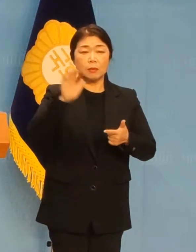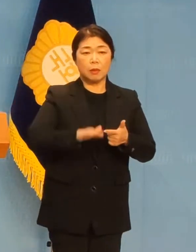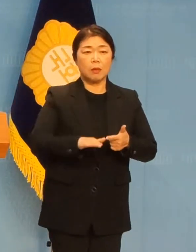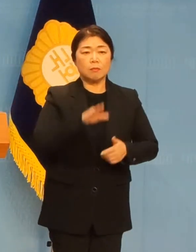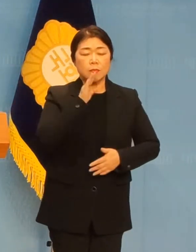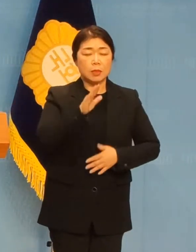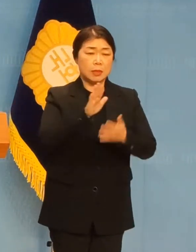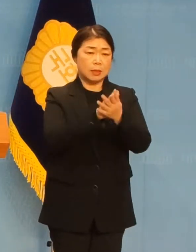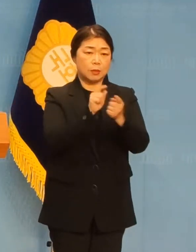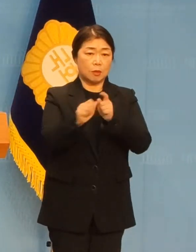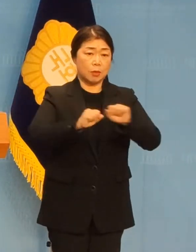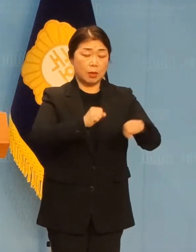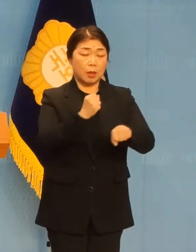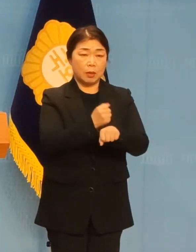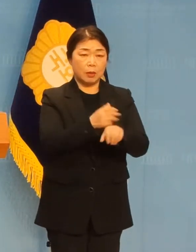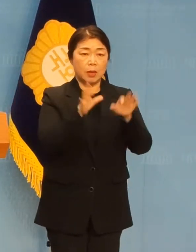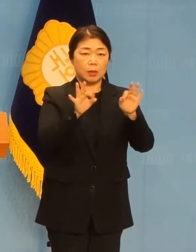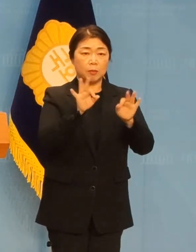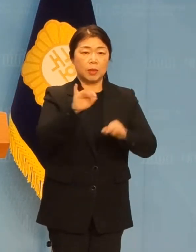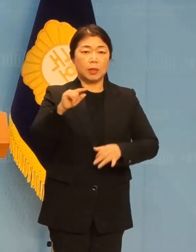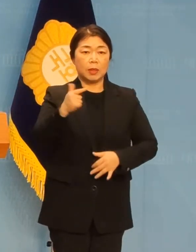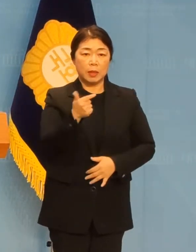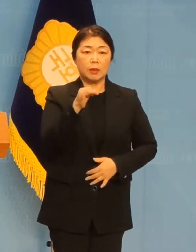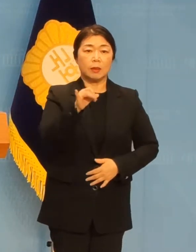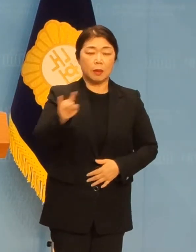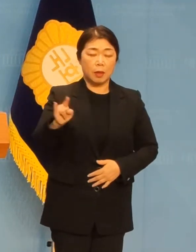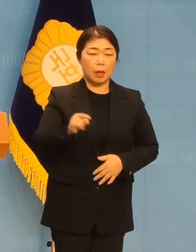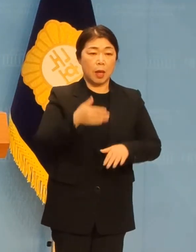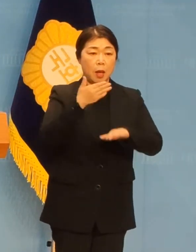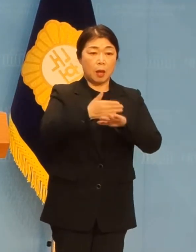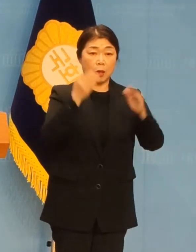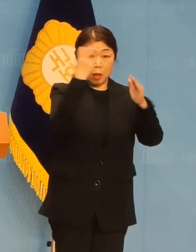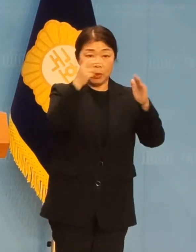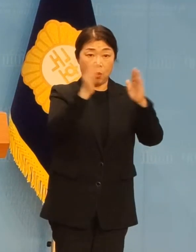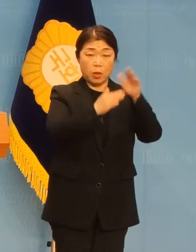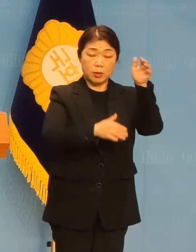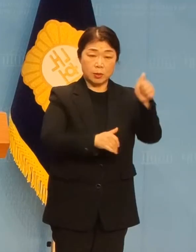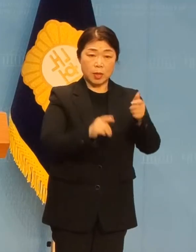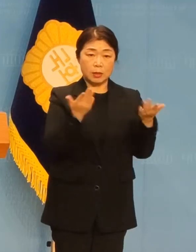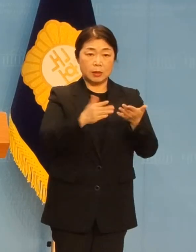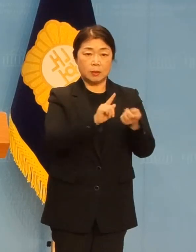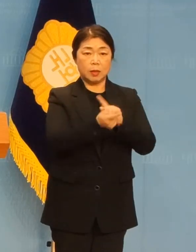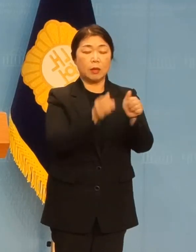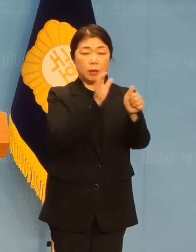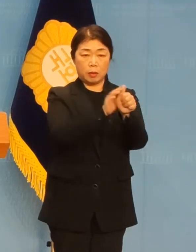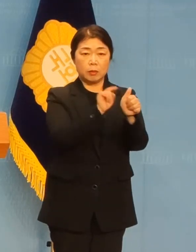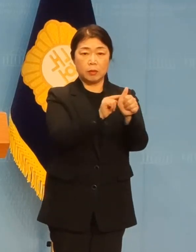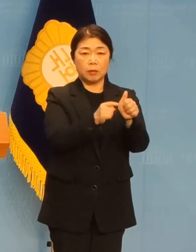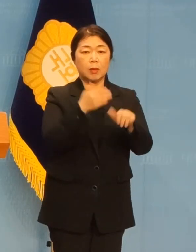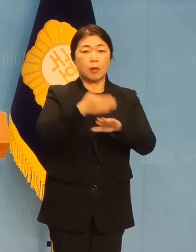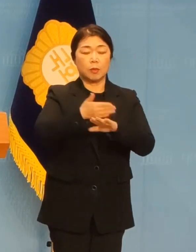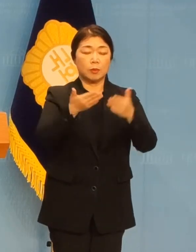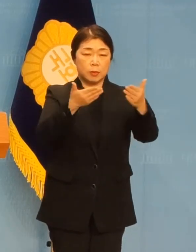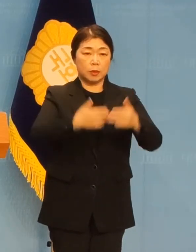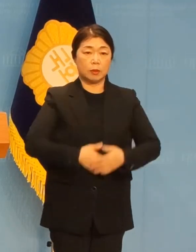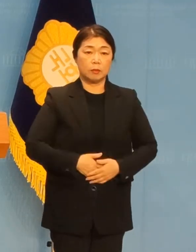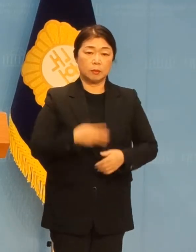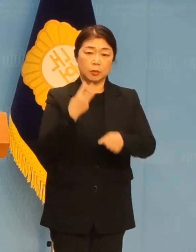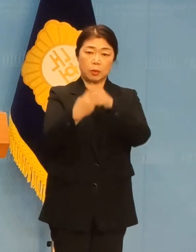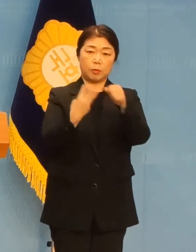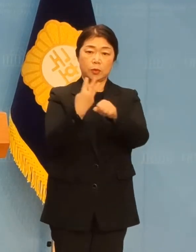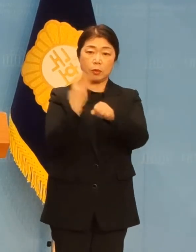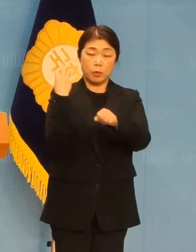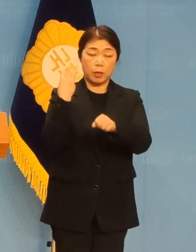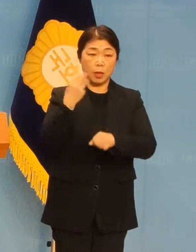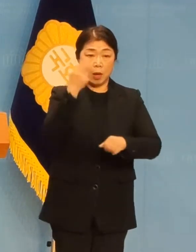보여주신 김인혜 감사원장 직무대행께 감사드립니다. 3년 전에 감사원이 저에